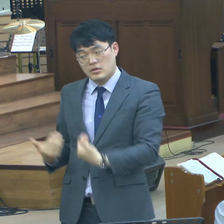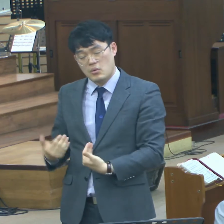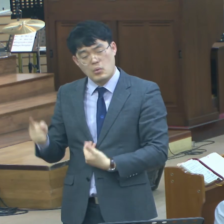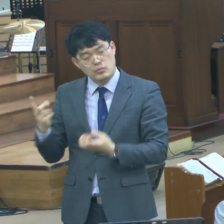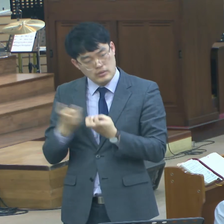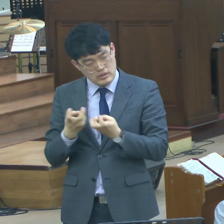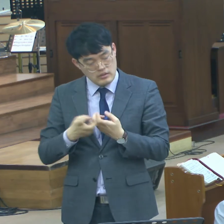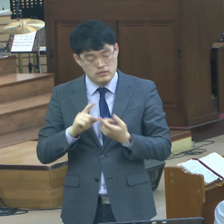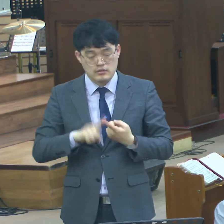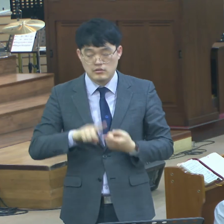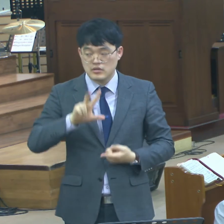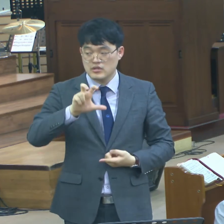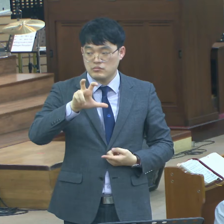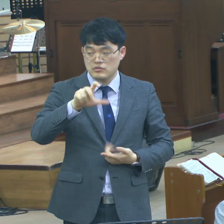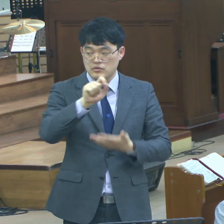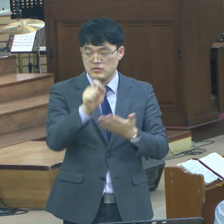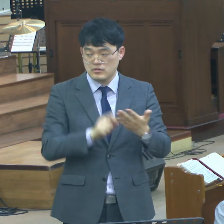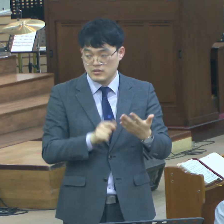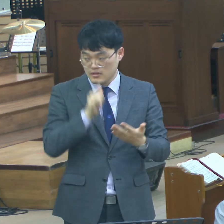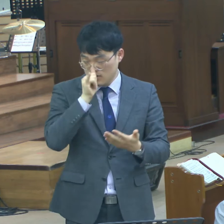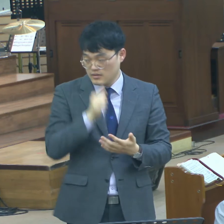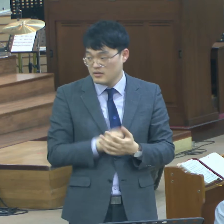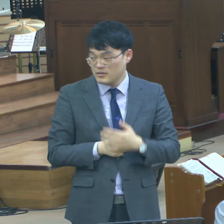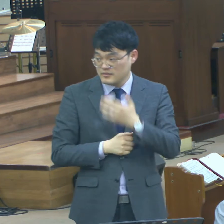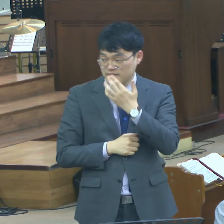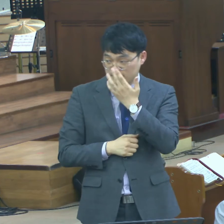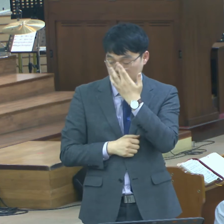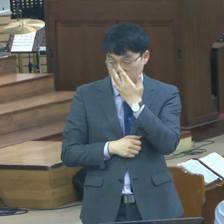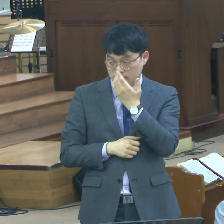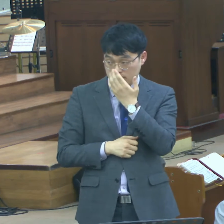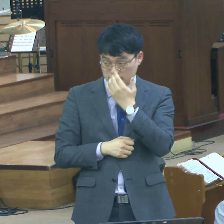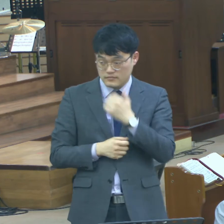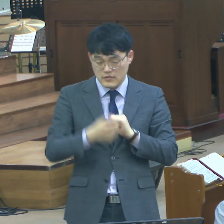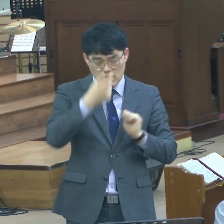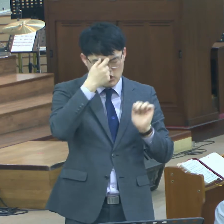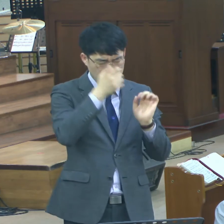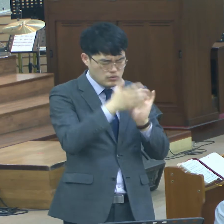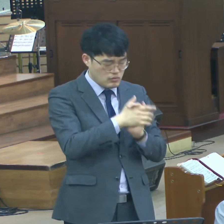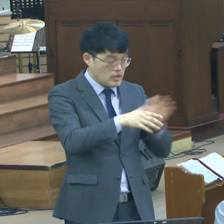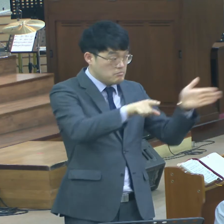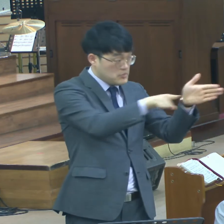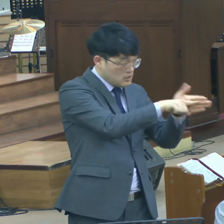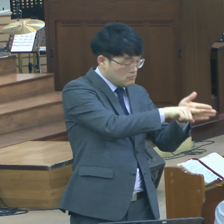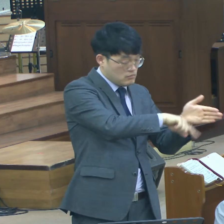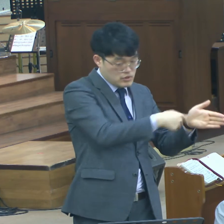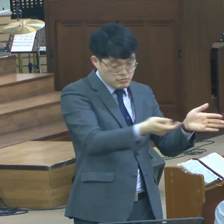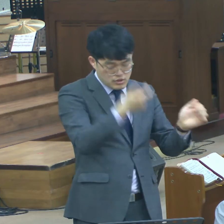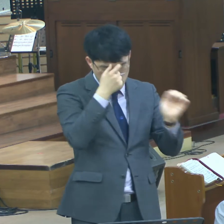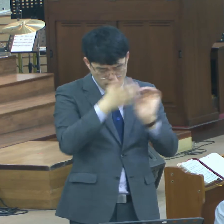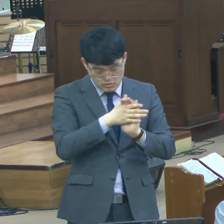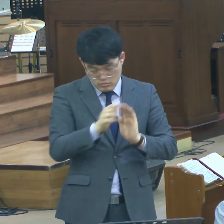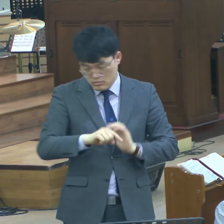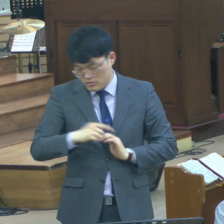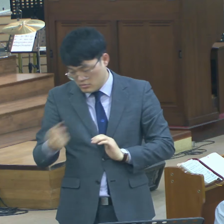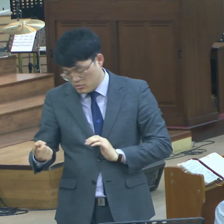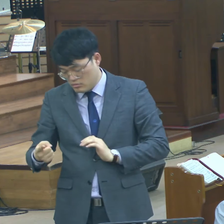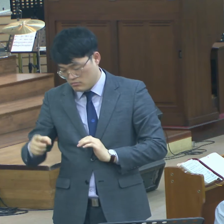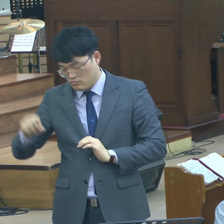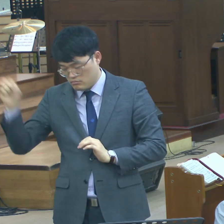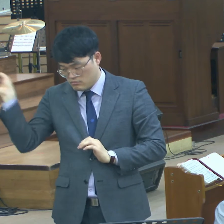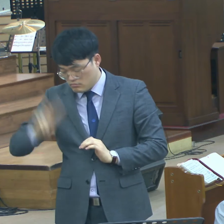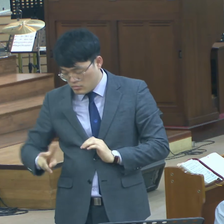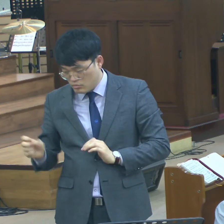말씀 25절을 가르쳐 주는데 25절 엉뚱하게 또 기도의 말씀 믿음의 기도를 말씀하시다 갑자기 엉뚱하게